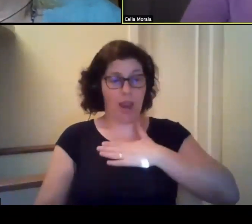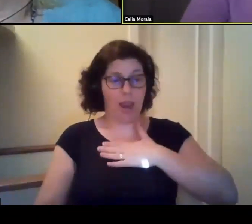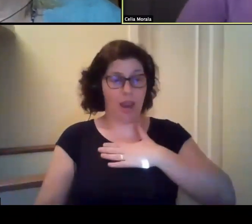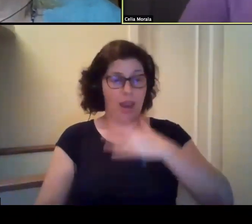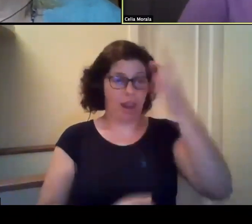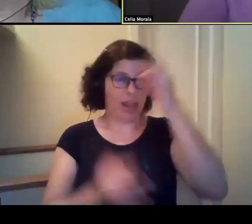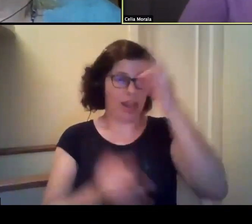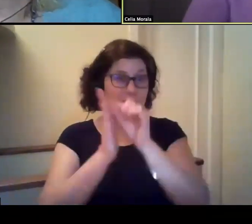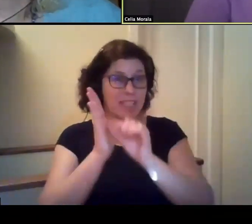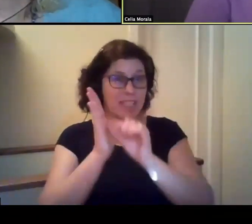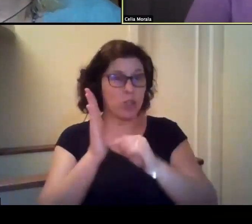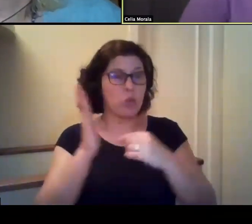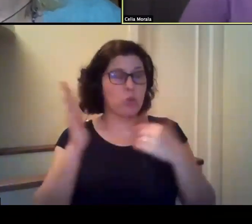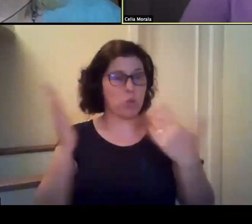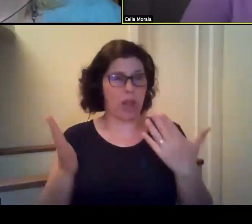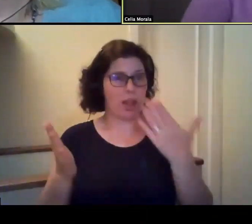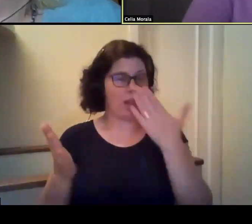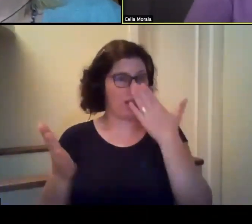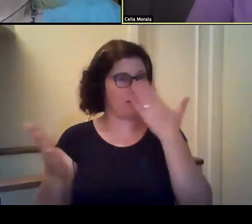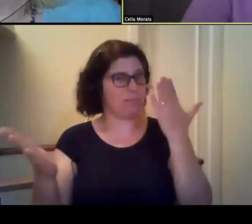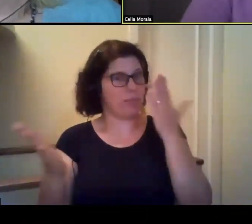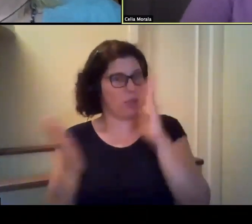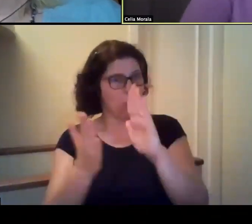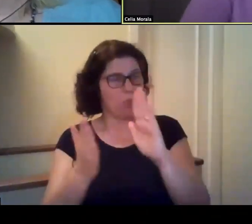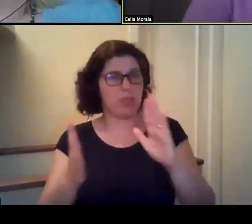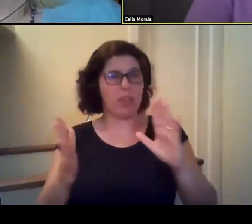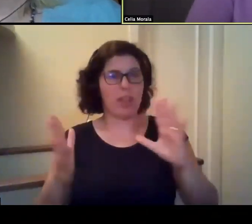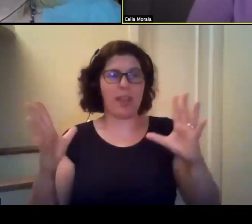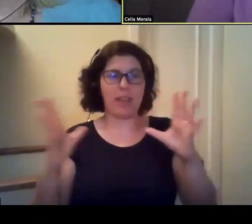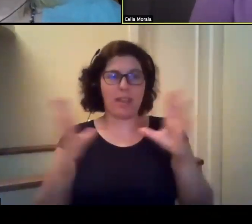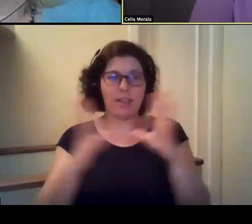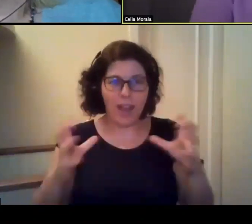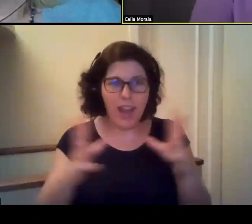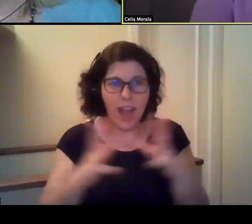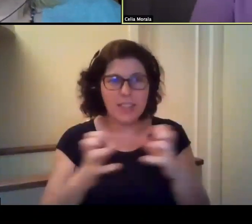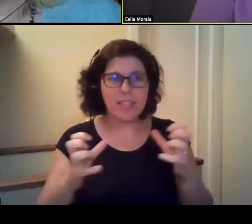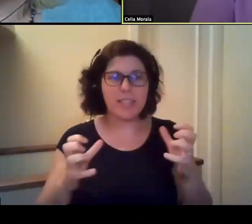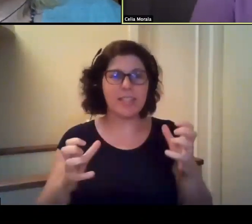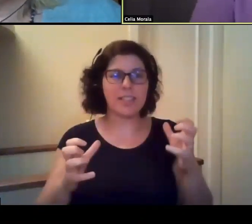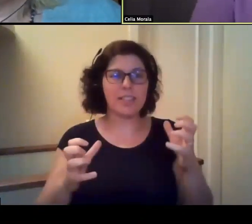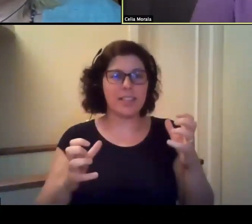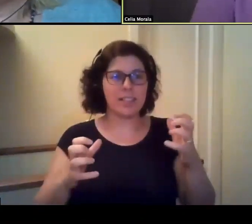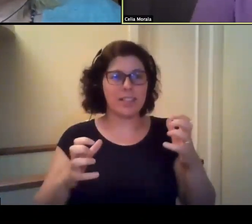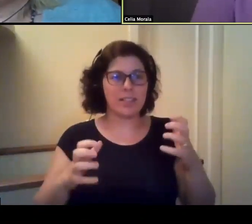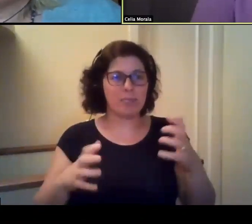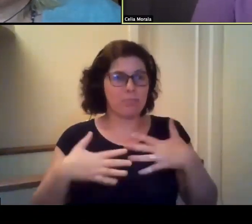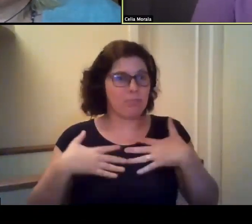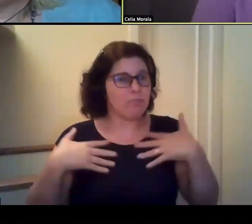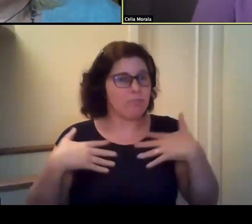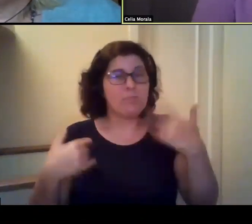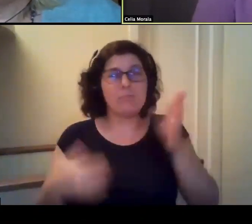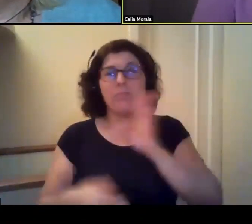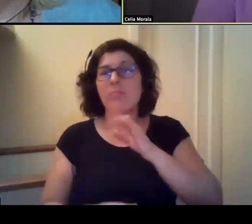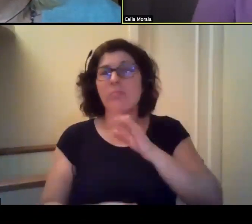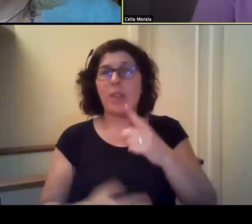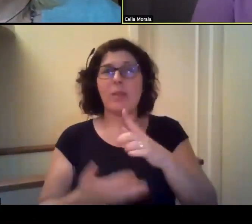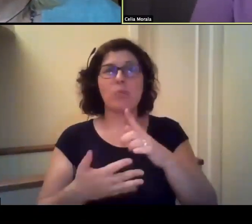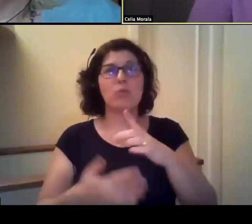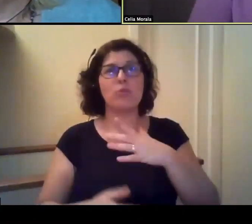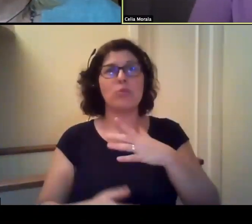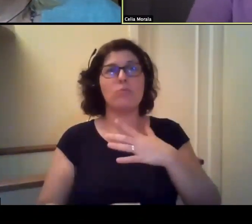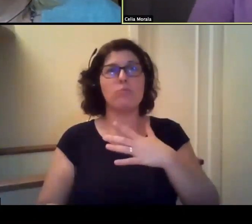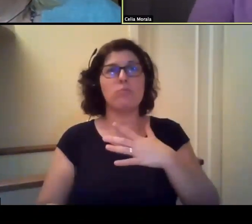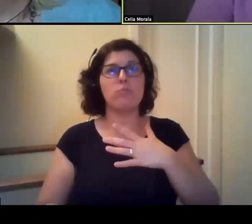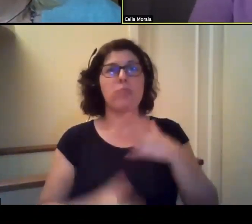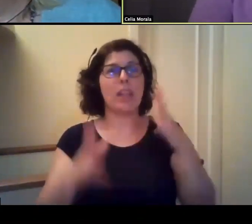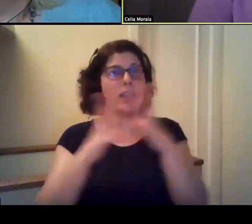actitud, ganas, entusiasmo y esa concepción, ¿no?, como comentaba, de la transformación social. Pero